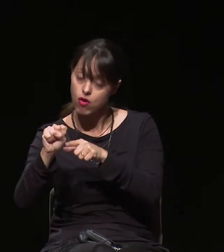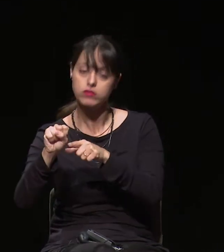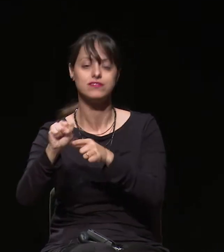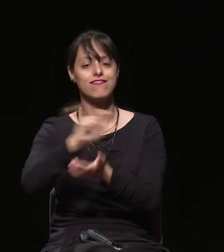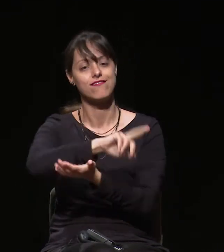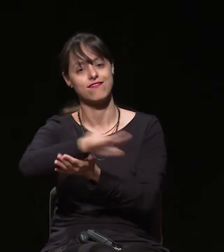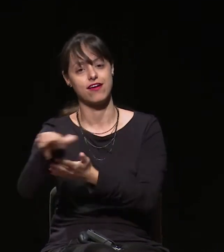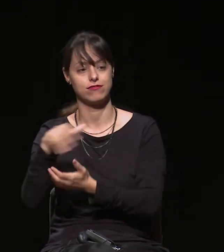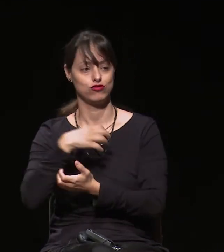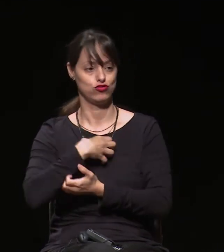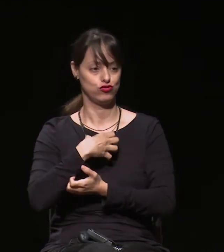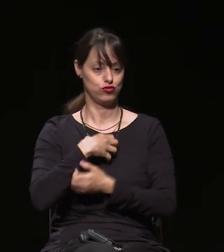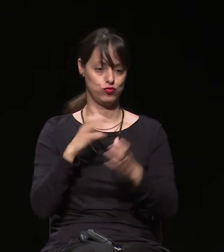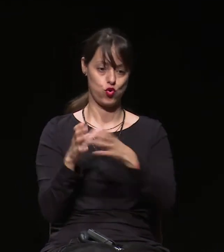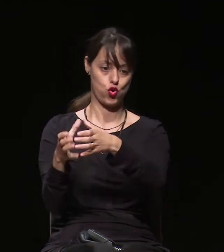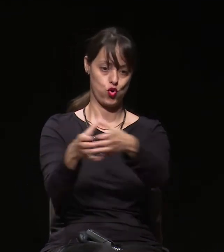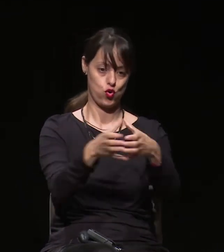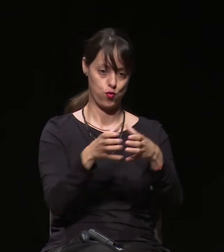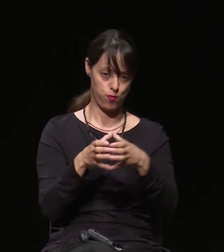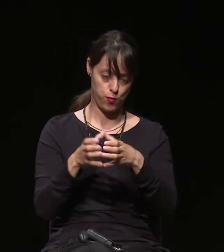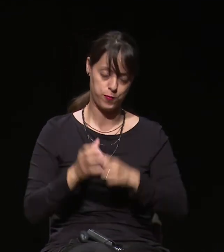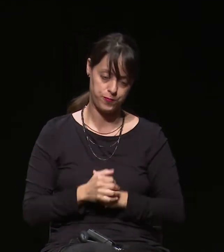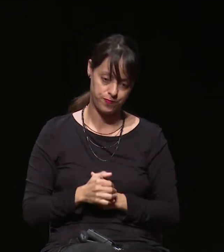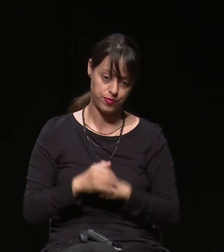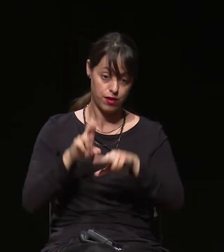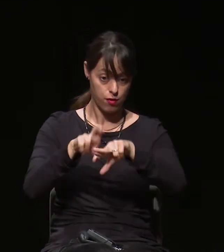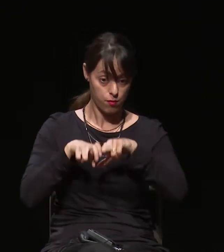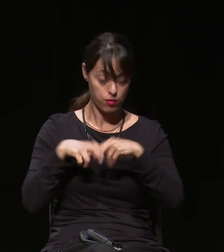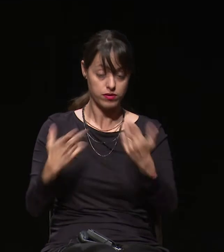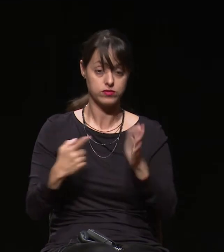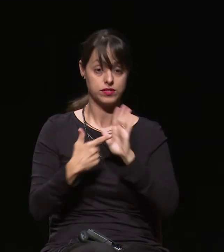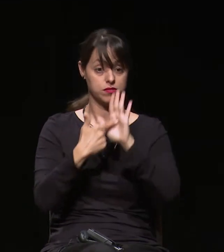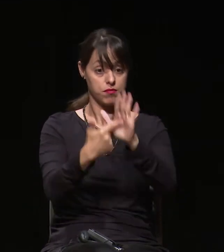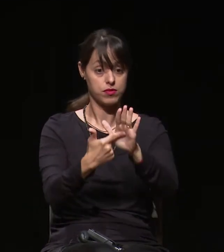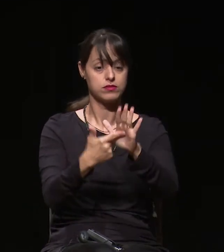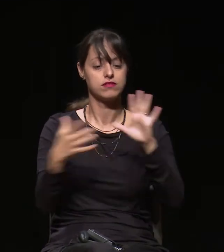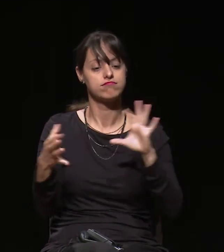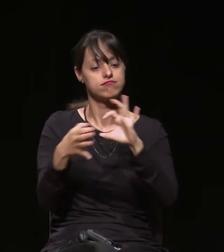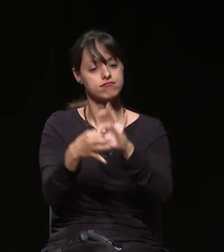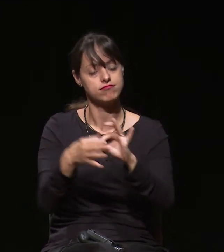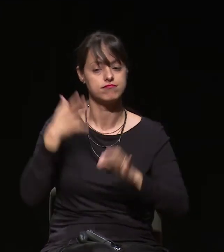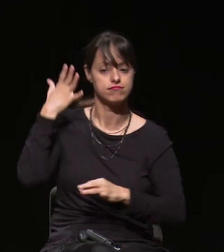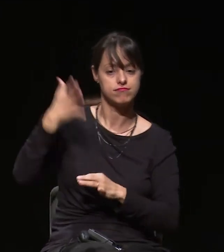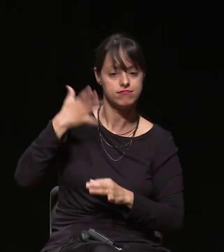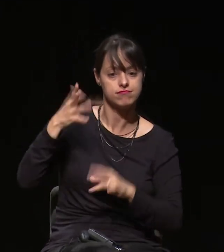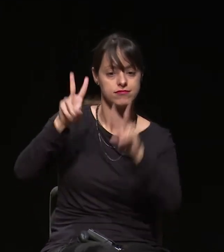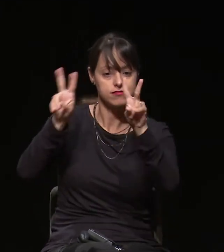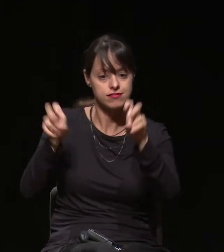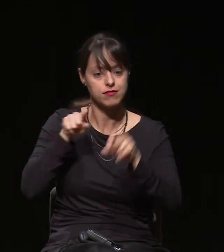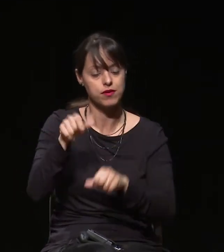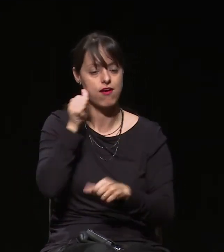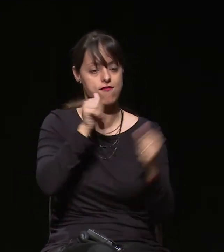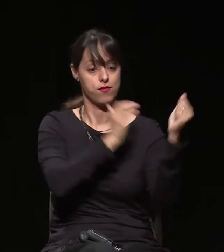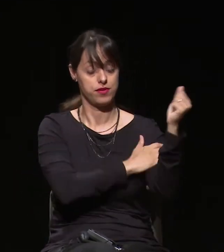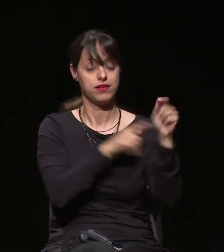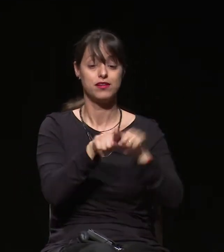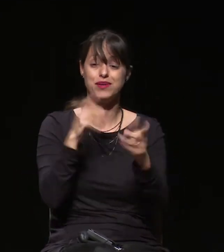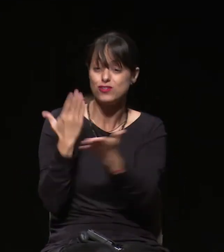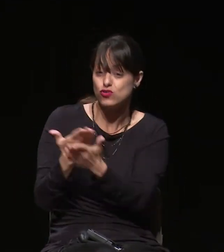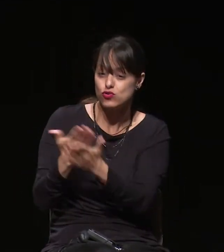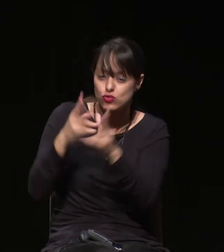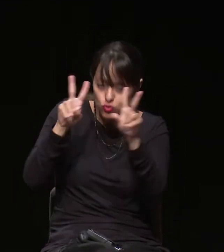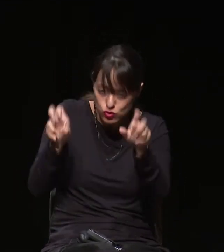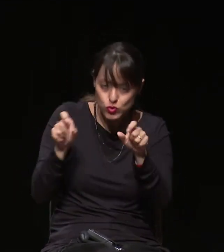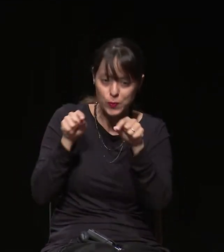das posições que o termo abriga e abrigou ao longo da sua história. Em segundo lugar, como mostram os estudos e trabalhos